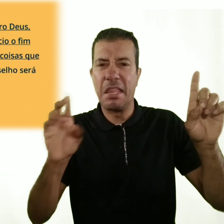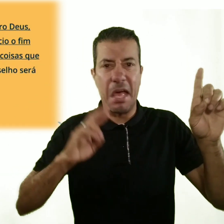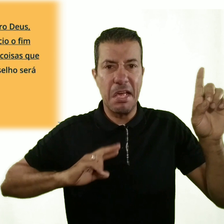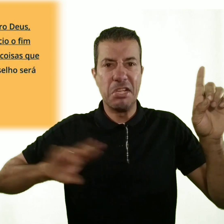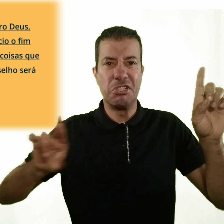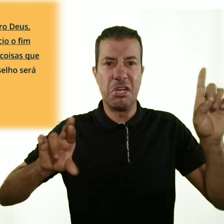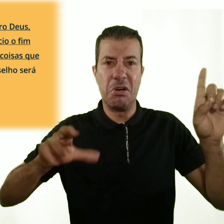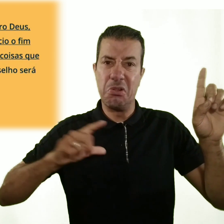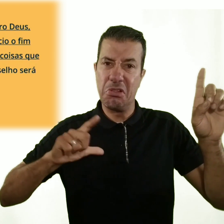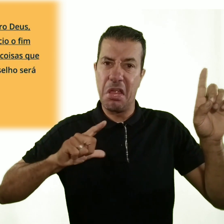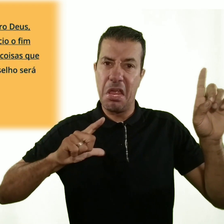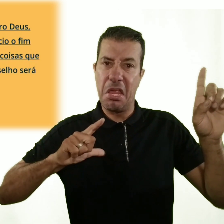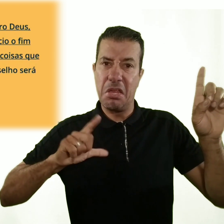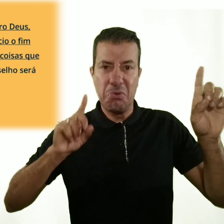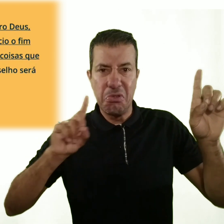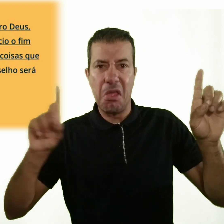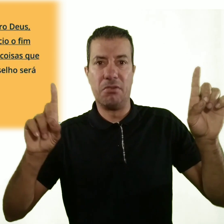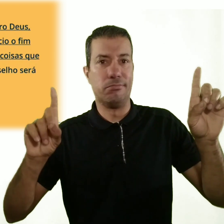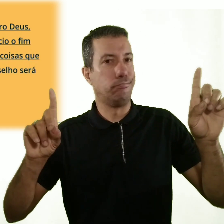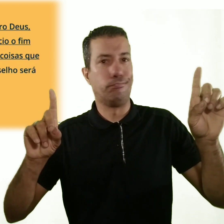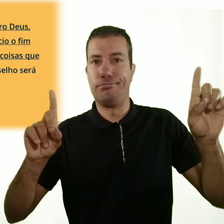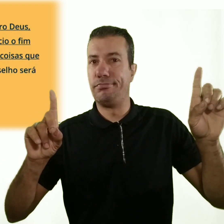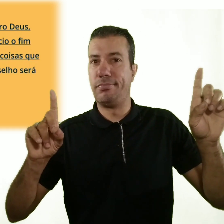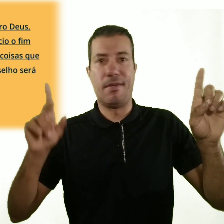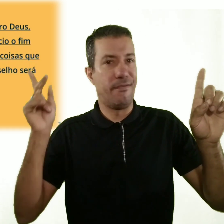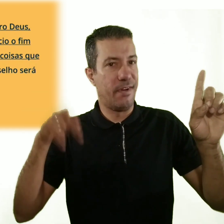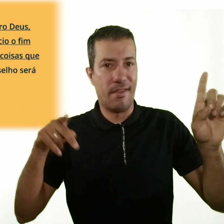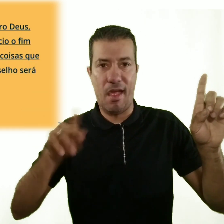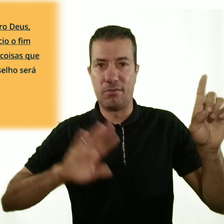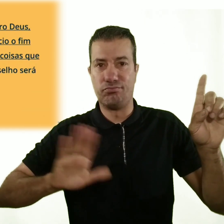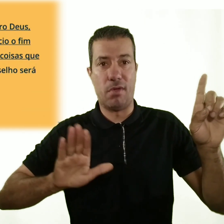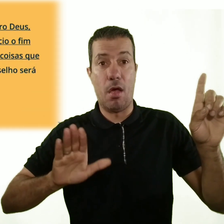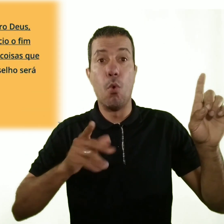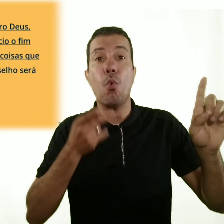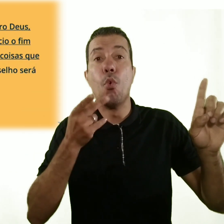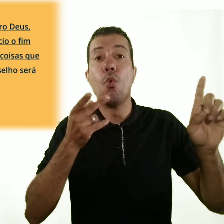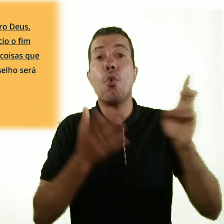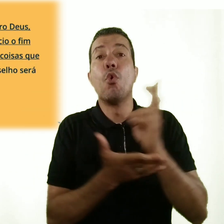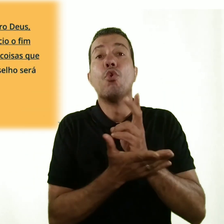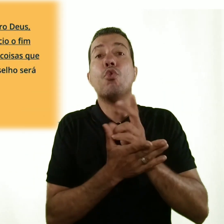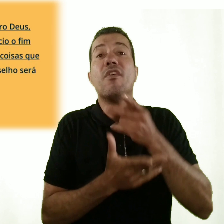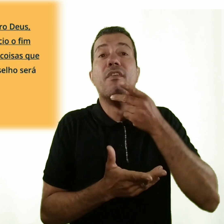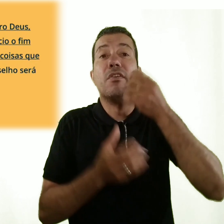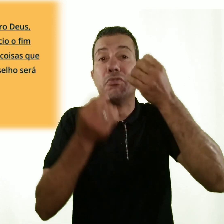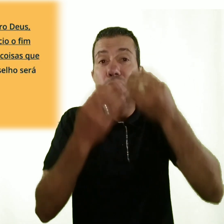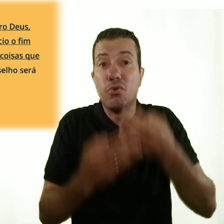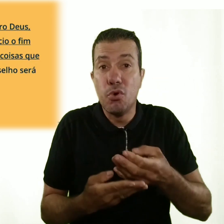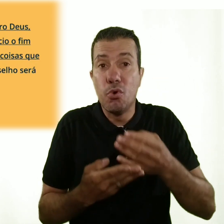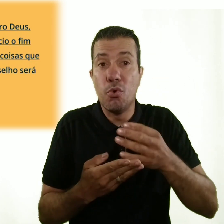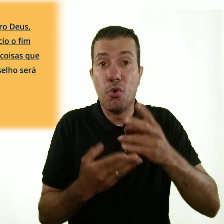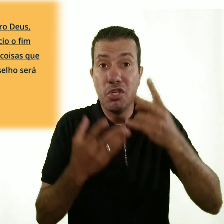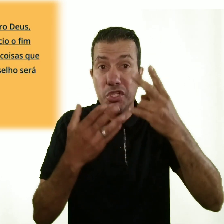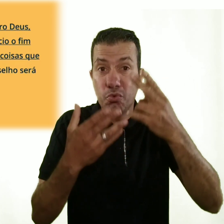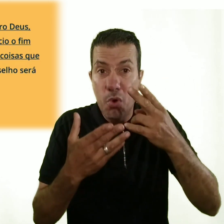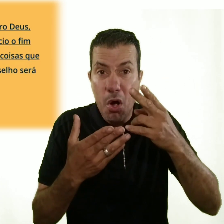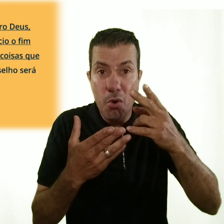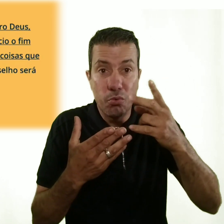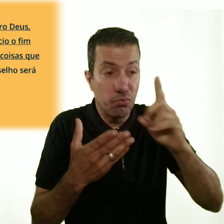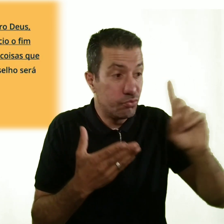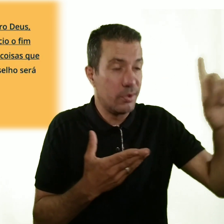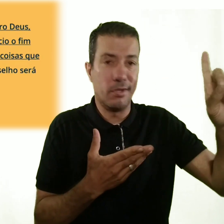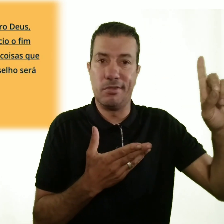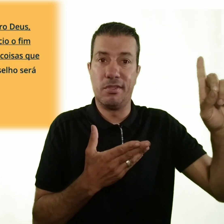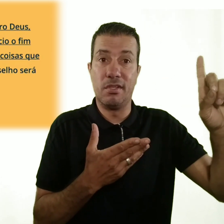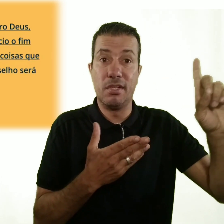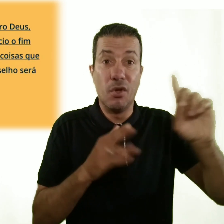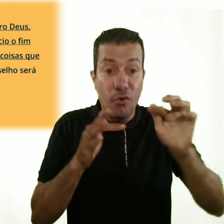o livro daquela religião. Isso não é verdade. E ele continua dizendo, não há outro semelhante a mim, que anuncia o fim